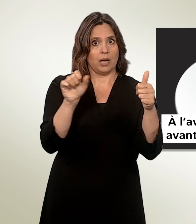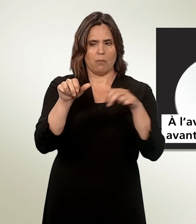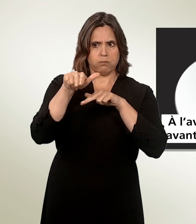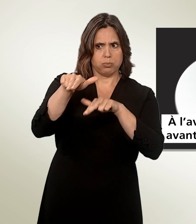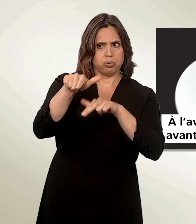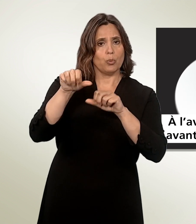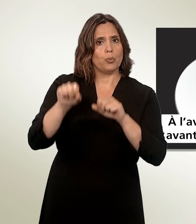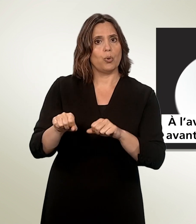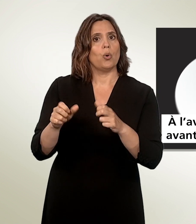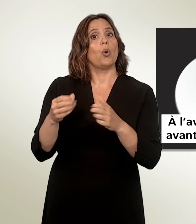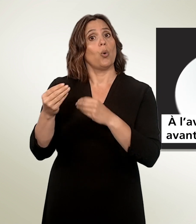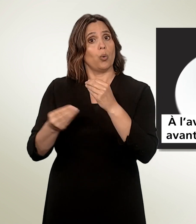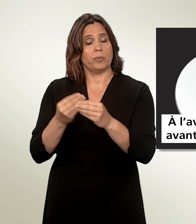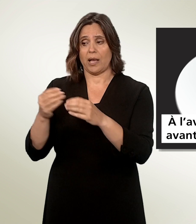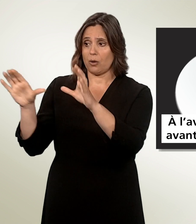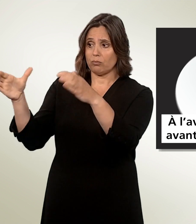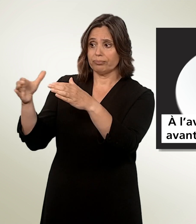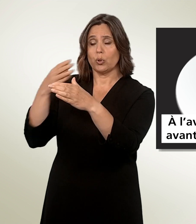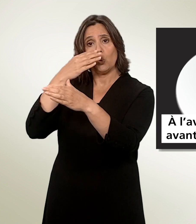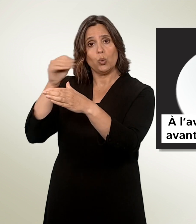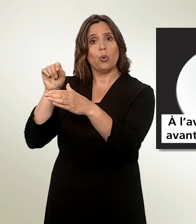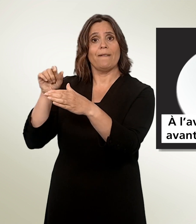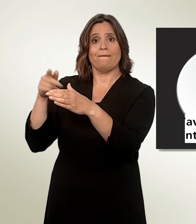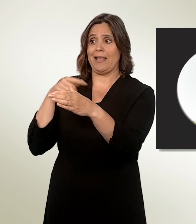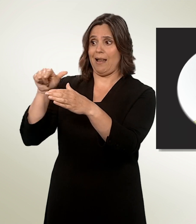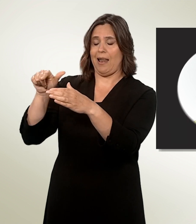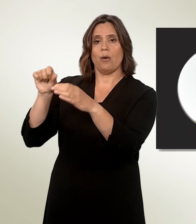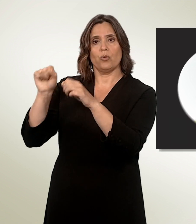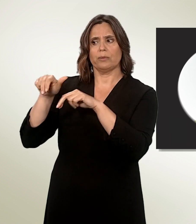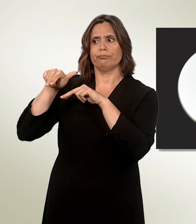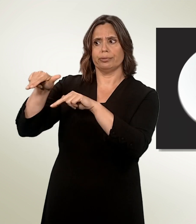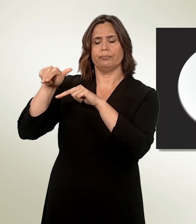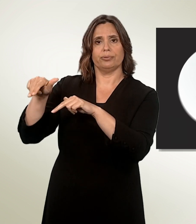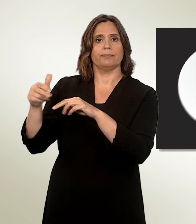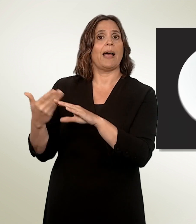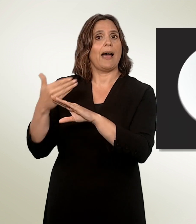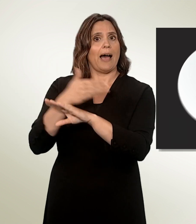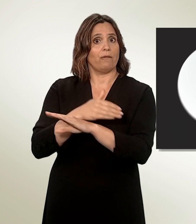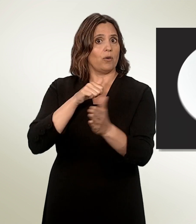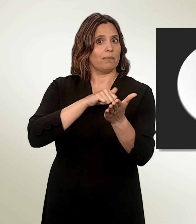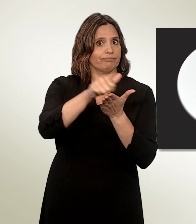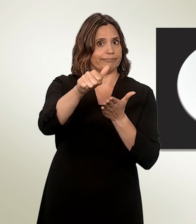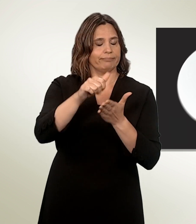loups vivant dans une meute avant que des dégâts ne surviennent. Les autres loups apprendront ainsi à garder leur